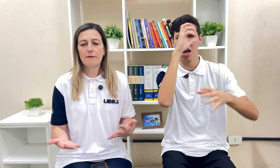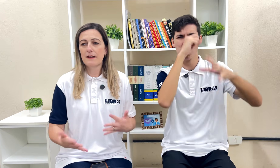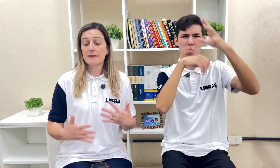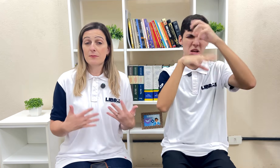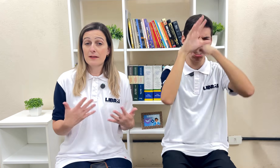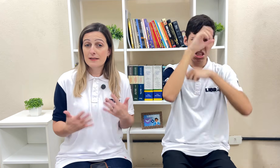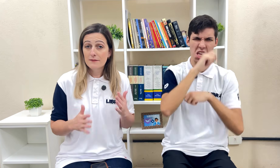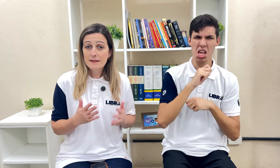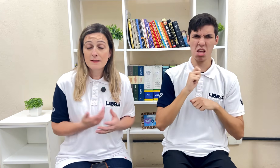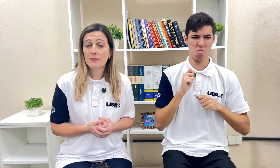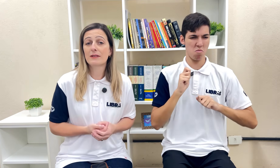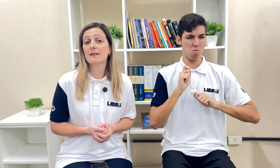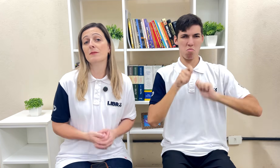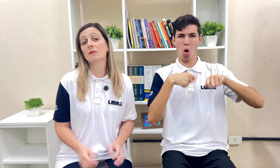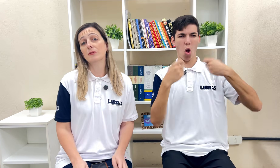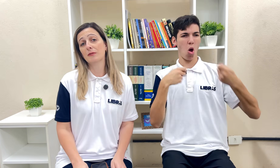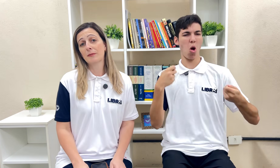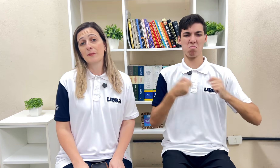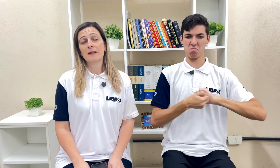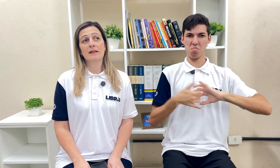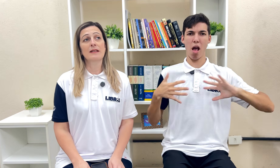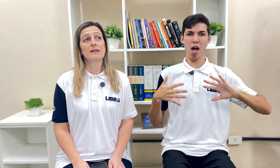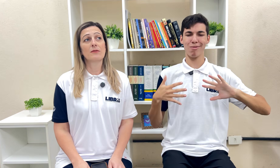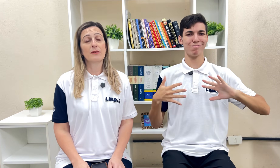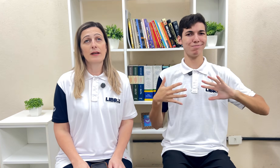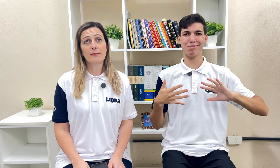fazer, porque às vezes acontece muito, né?